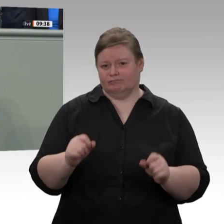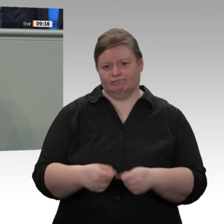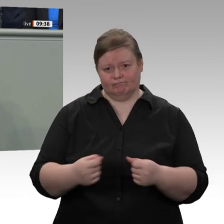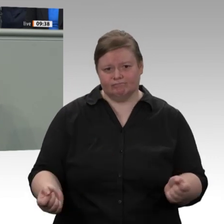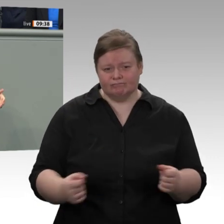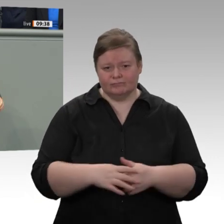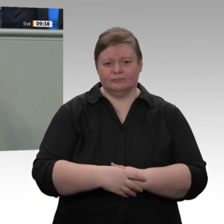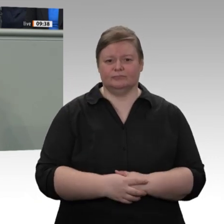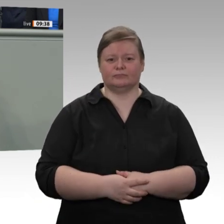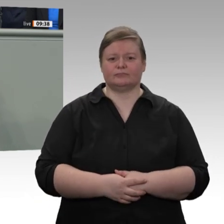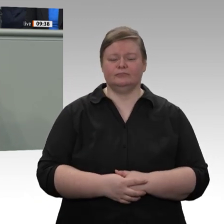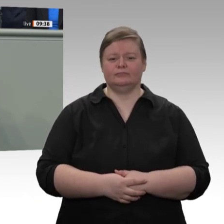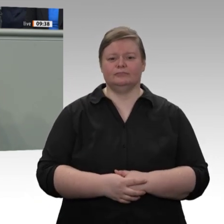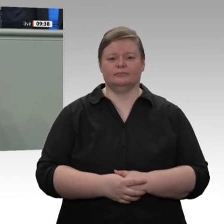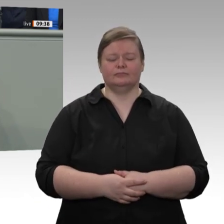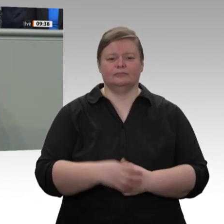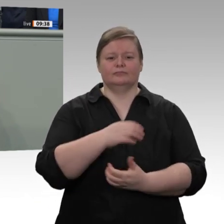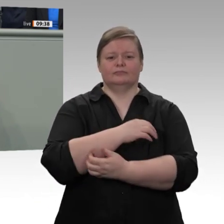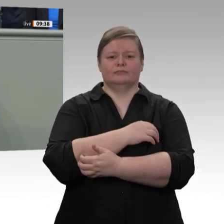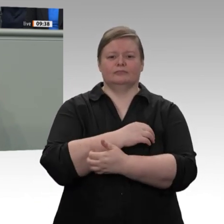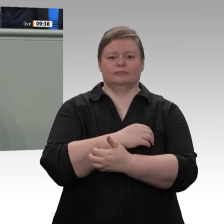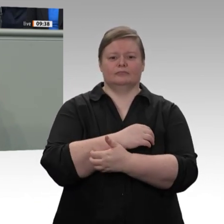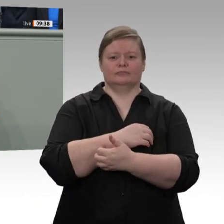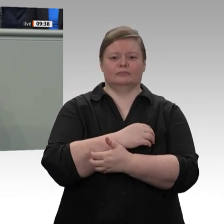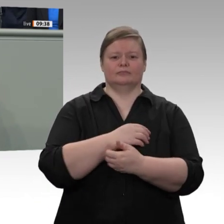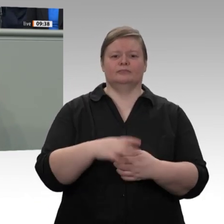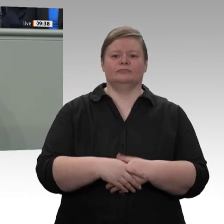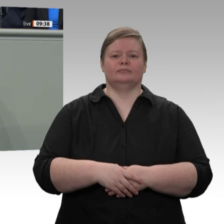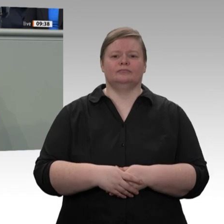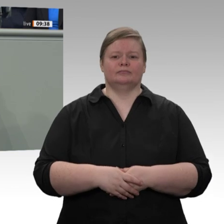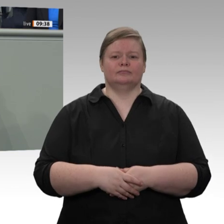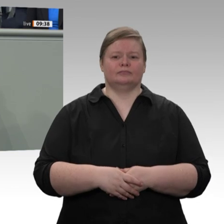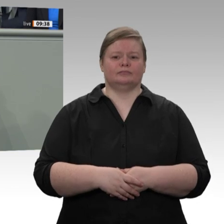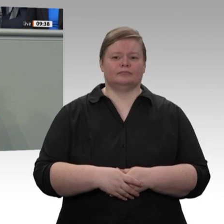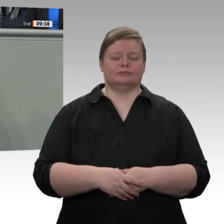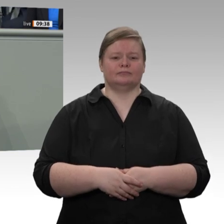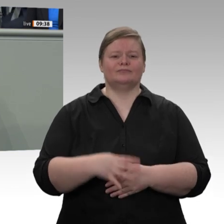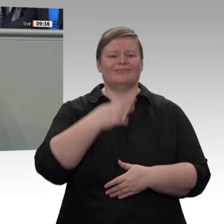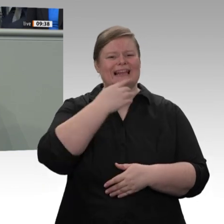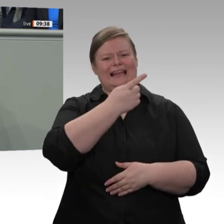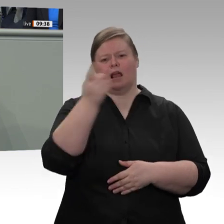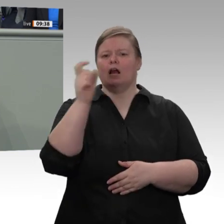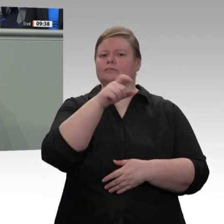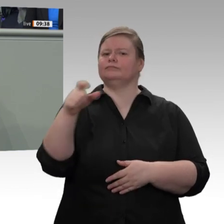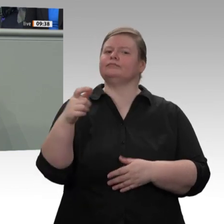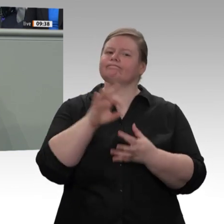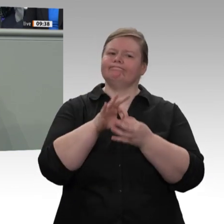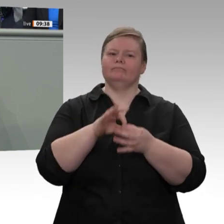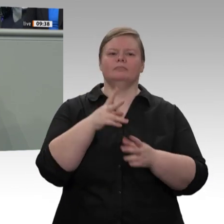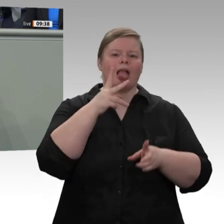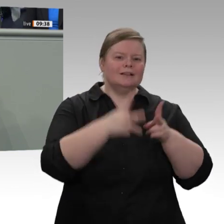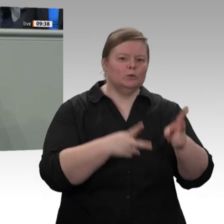als Abgeordnete können als Personen der Öffentlichkeit nachvollziehen, was es heißt, auch unangenehme Diskussionen aushalten zu